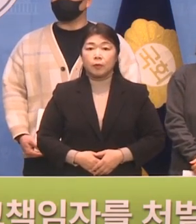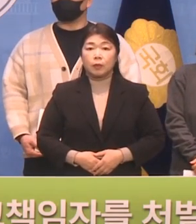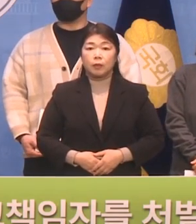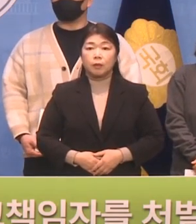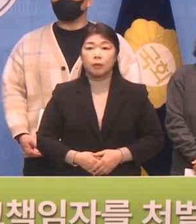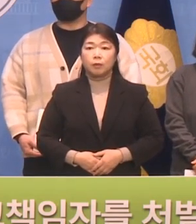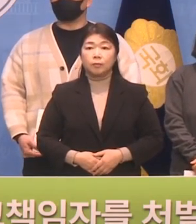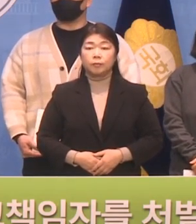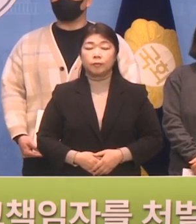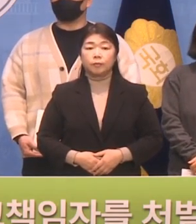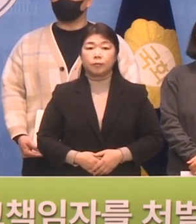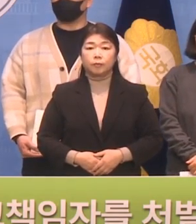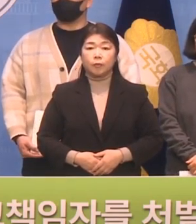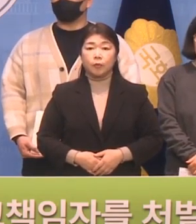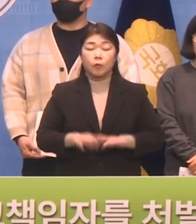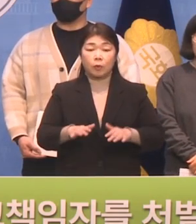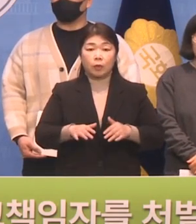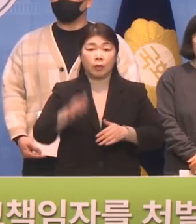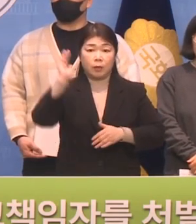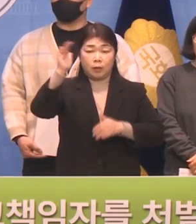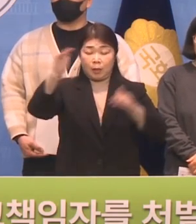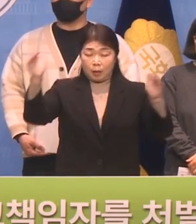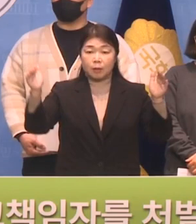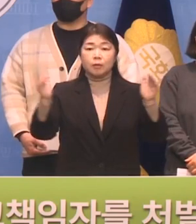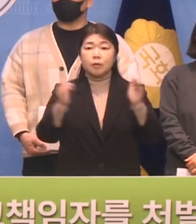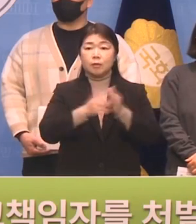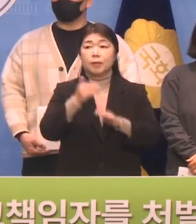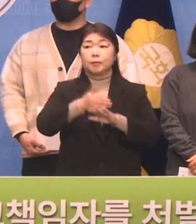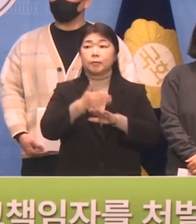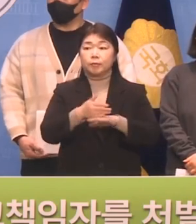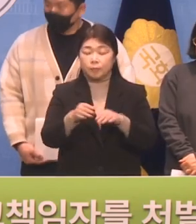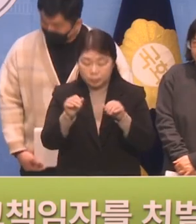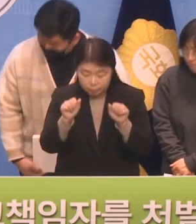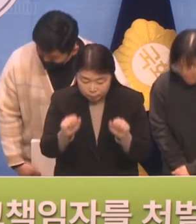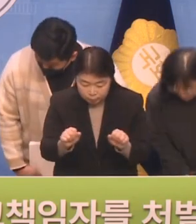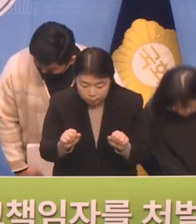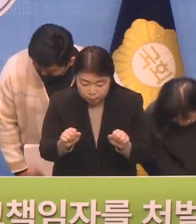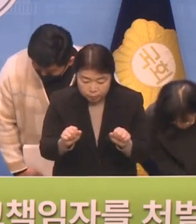예, 없으시면 여기서 기자회견 마치도록 하겠습니다. 감사합니다.